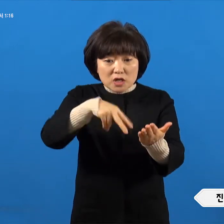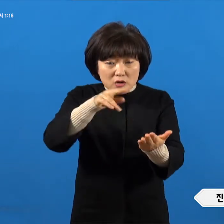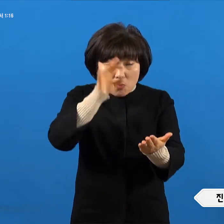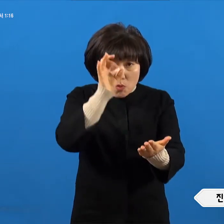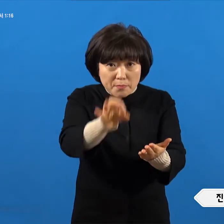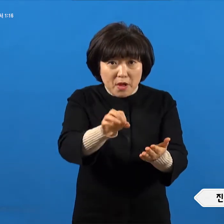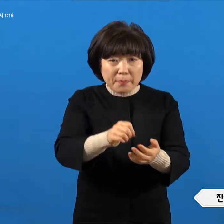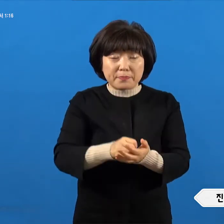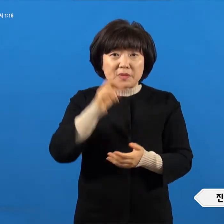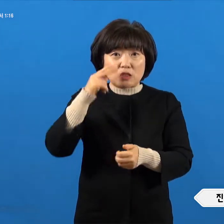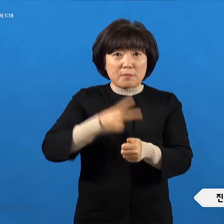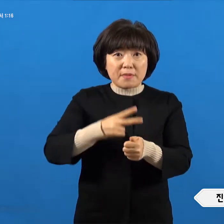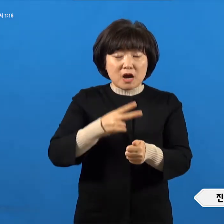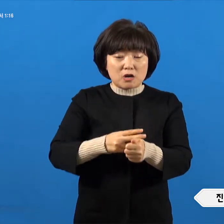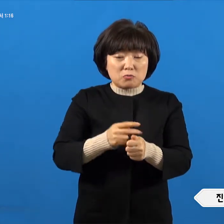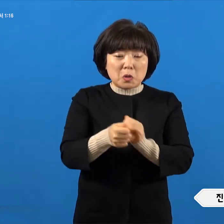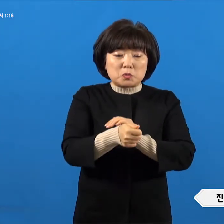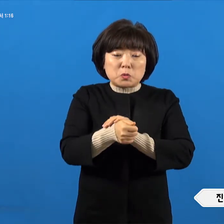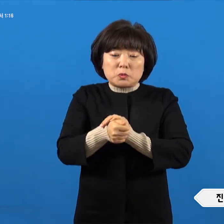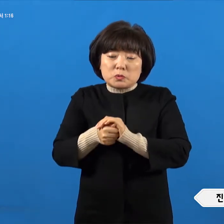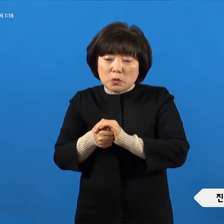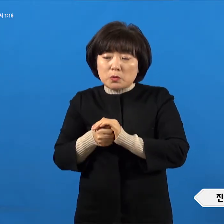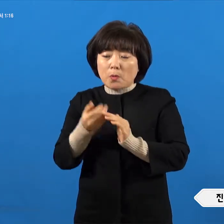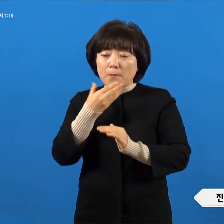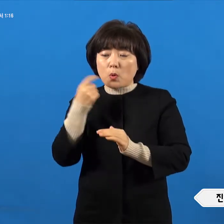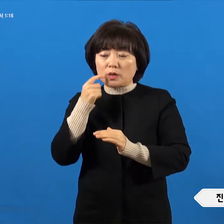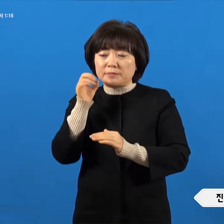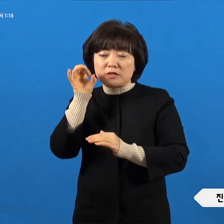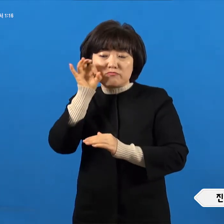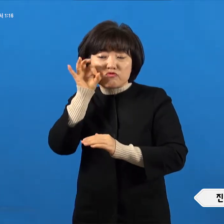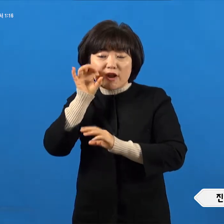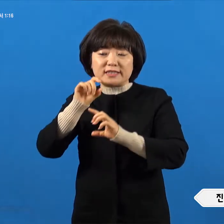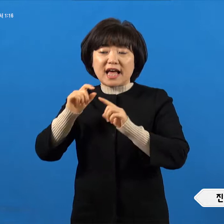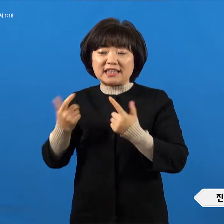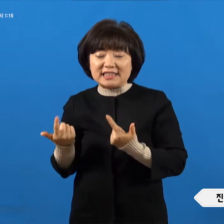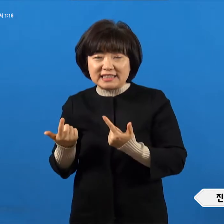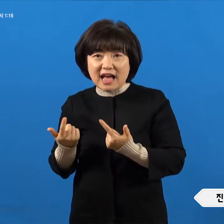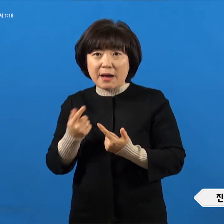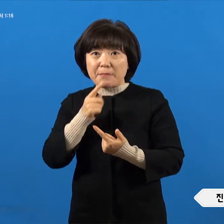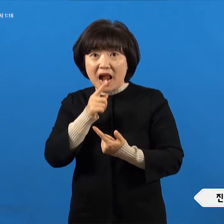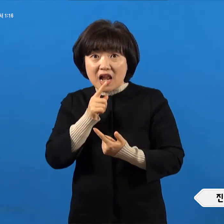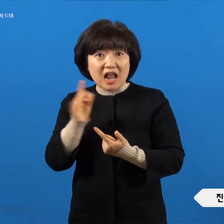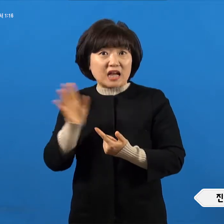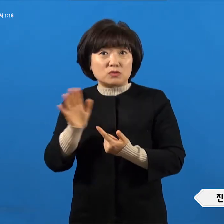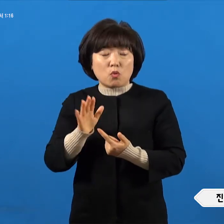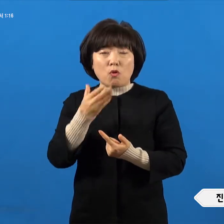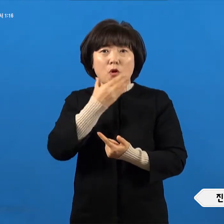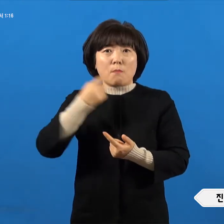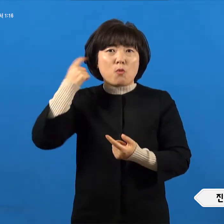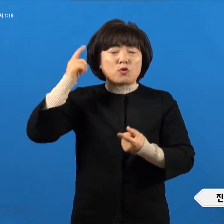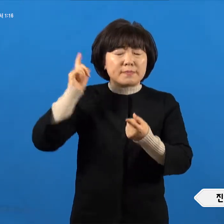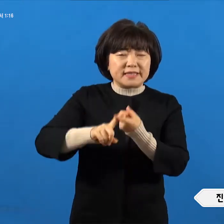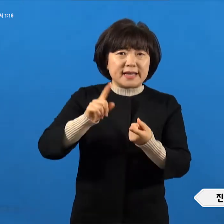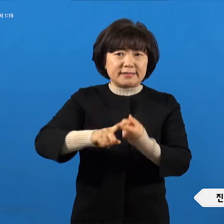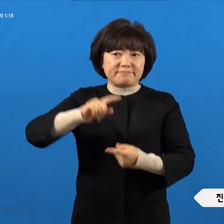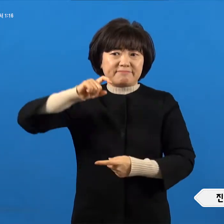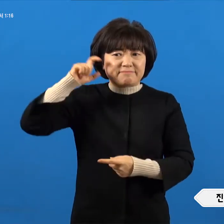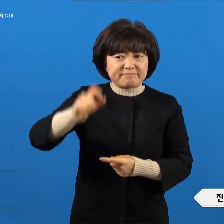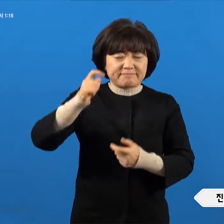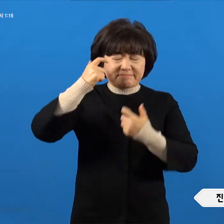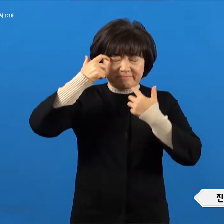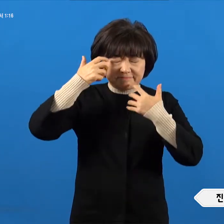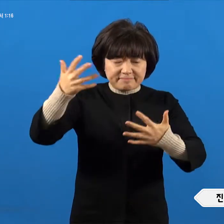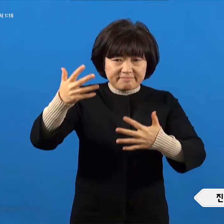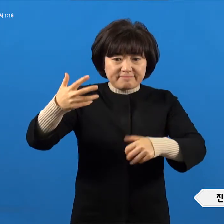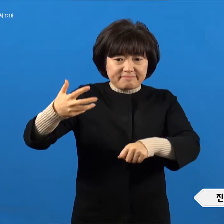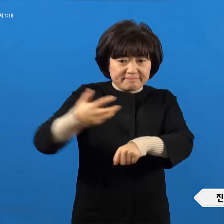사도 바울은 오히려 소극적으로 복음을 부끄러워하지 않는다는 이야기가 아니라 복음에 대한 그의 강렬한